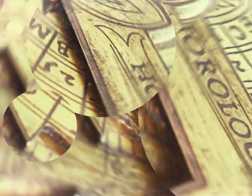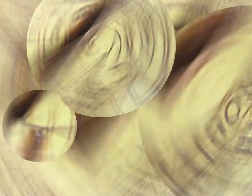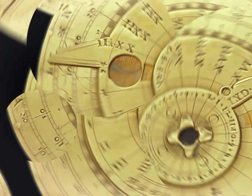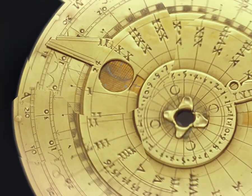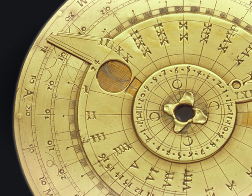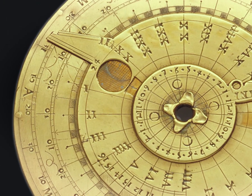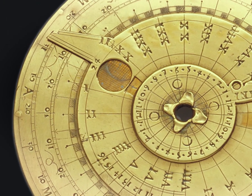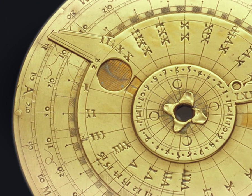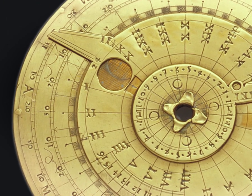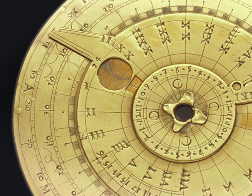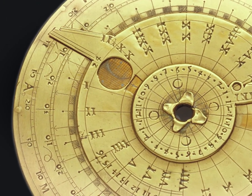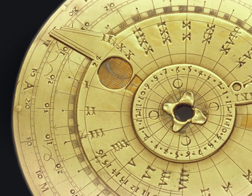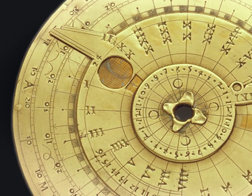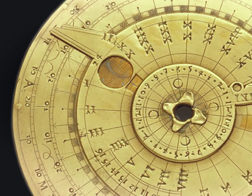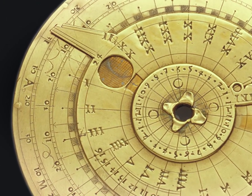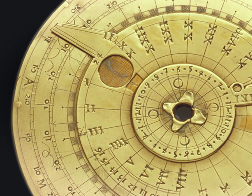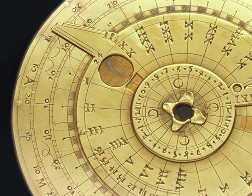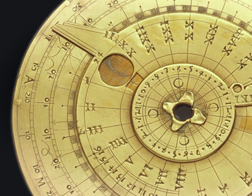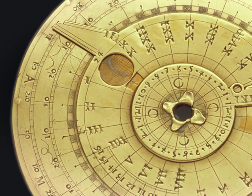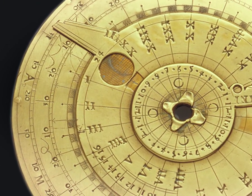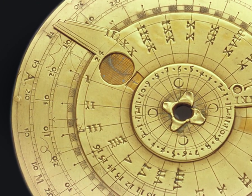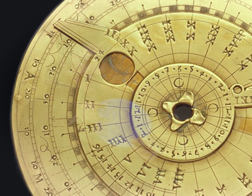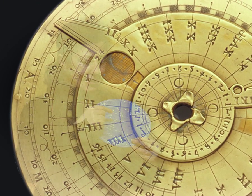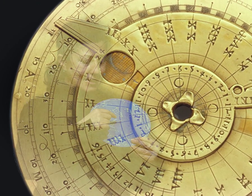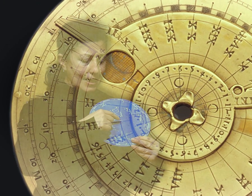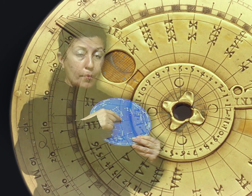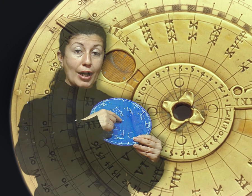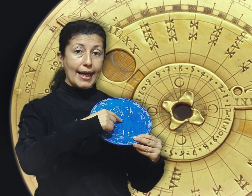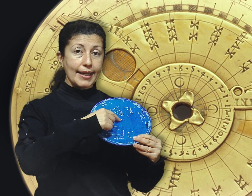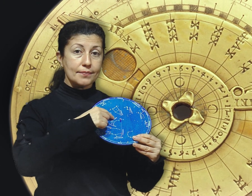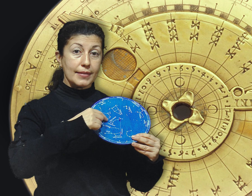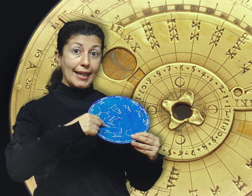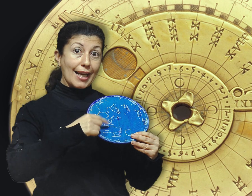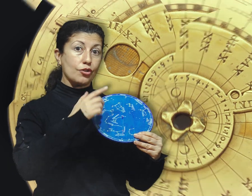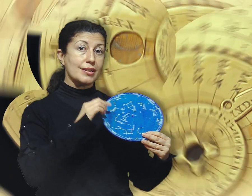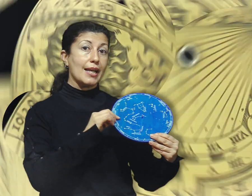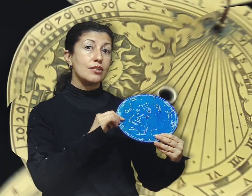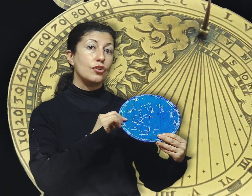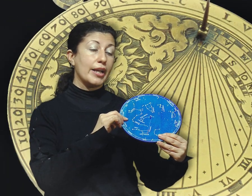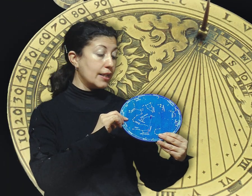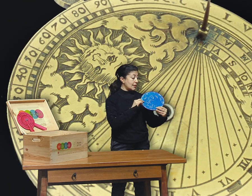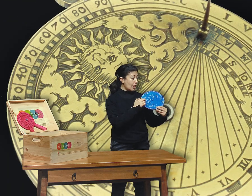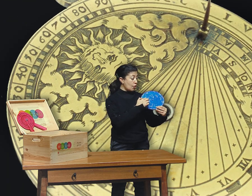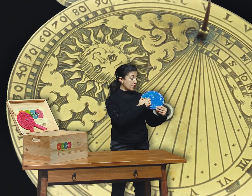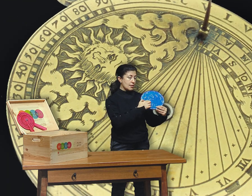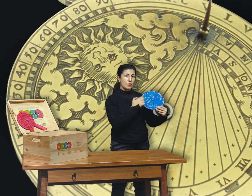modo? Guardando l'allineamento della stella polare, nella costellazione dell'Orsa